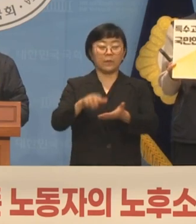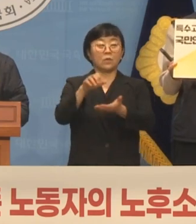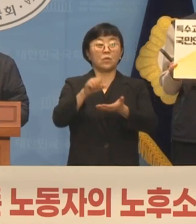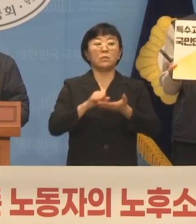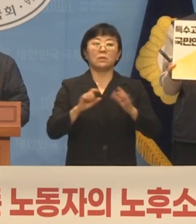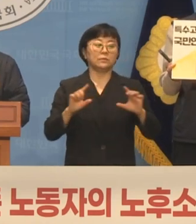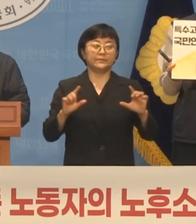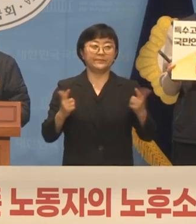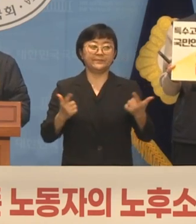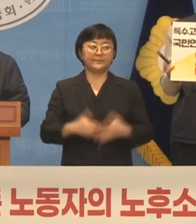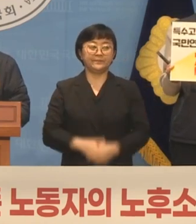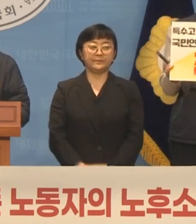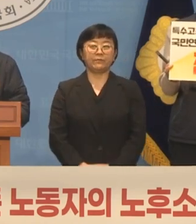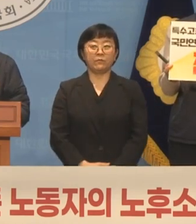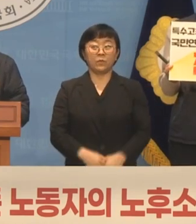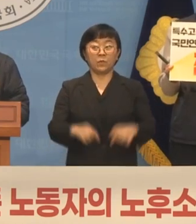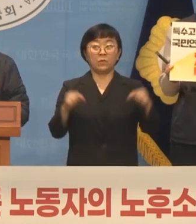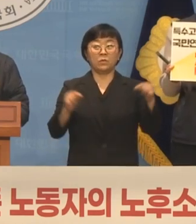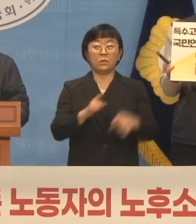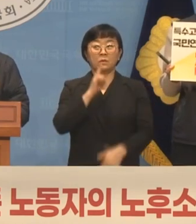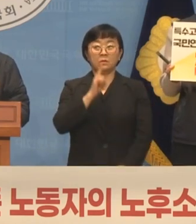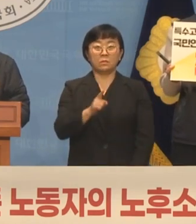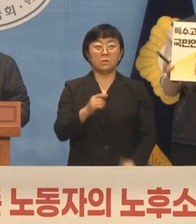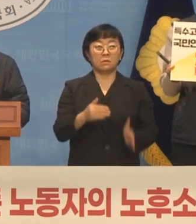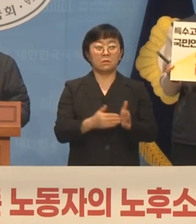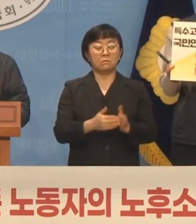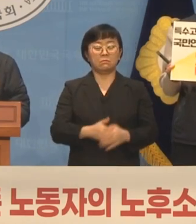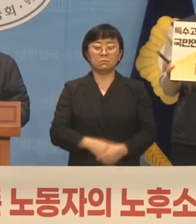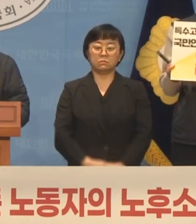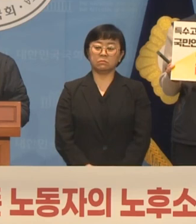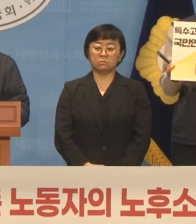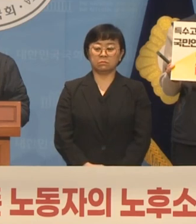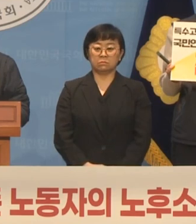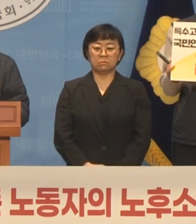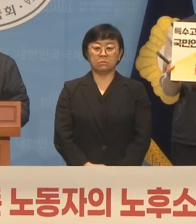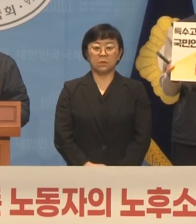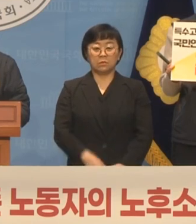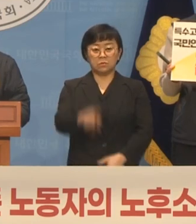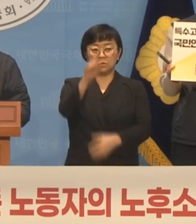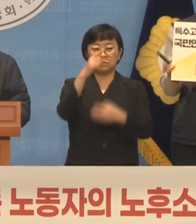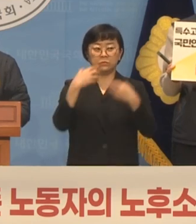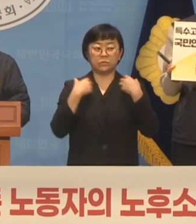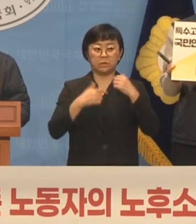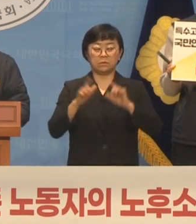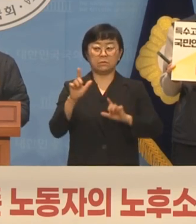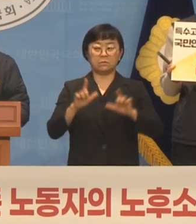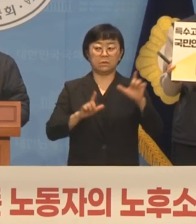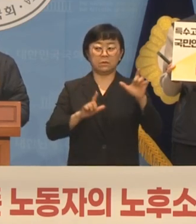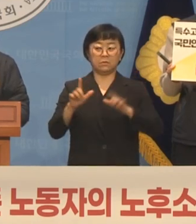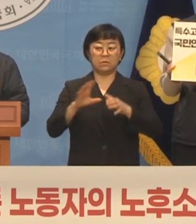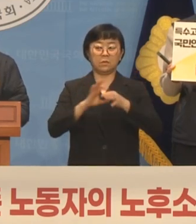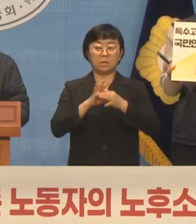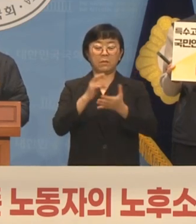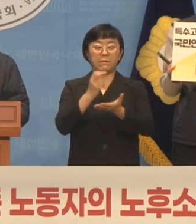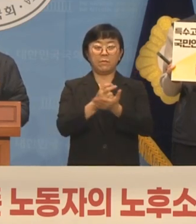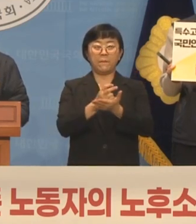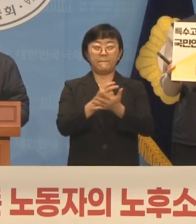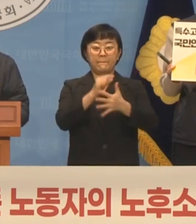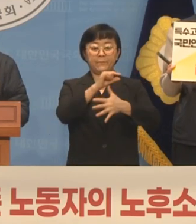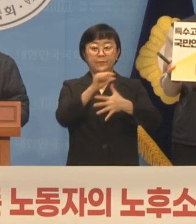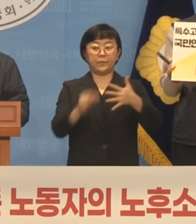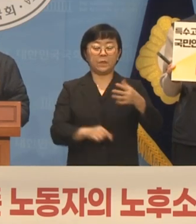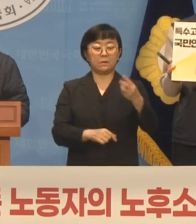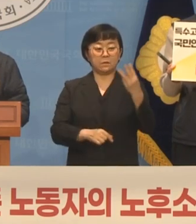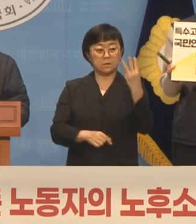것도 아니고 논의하겠다고 합니다. 이러한 정부의 태도는 이미 관련 법령이